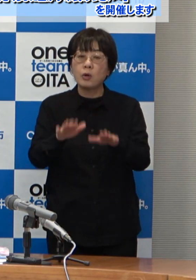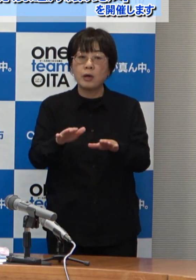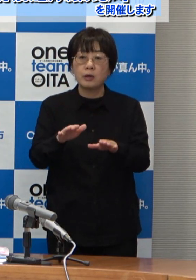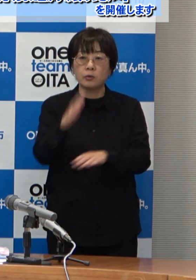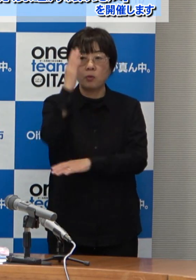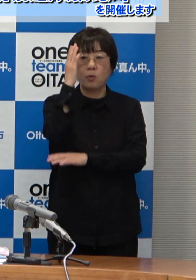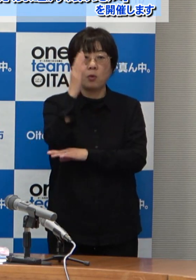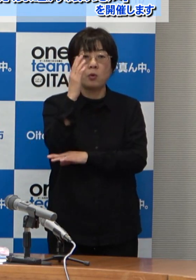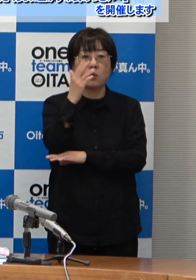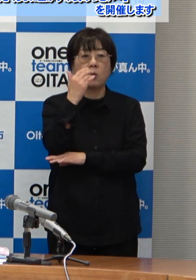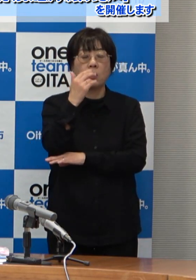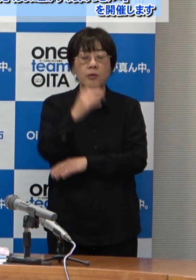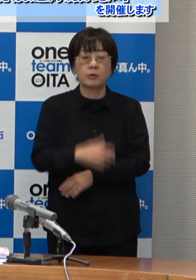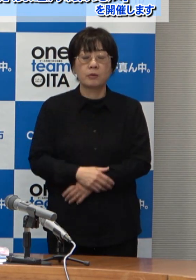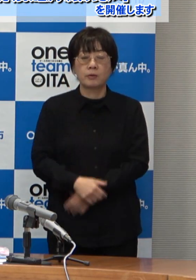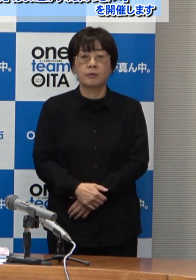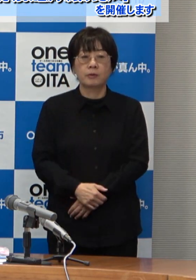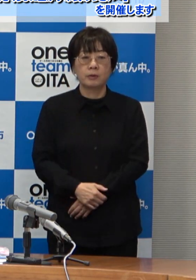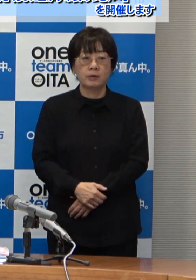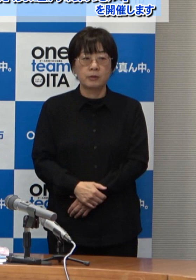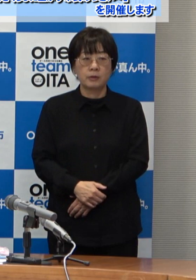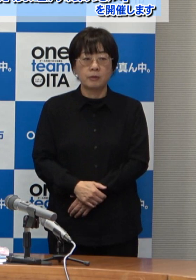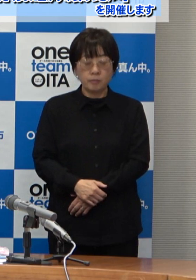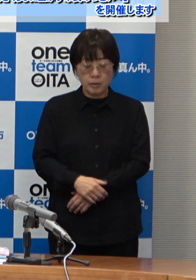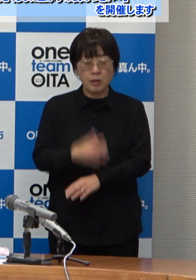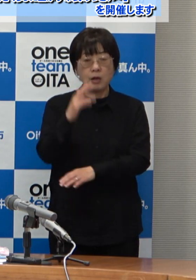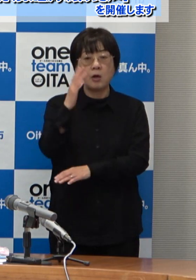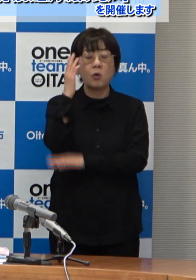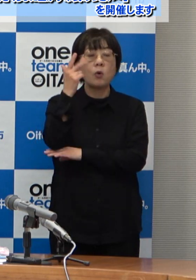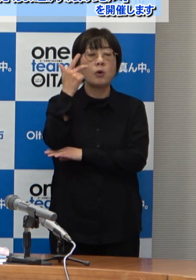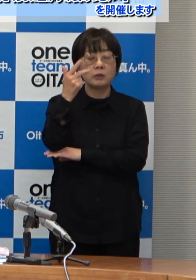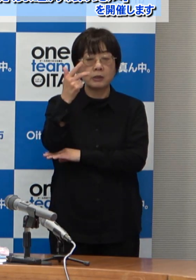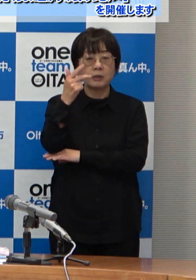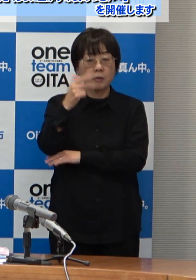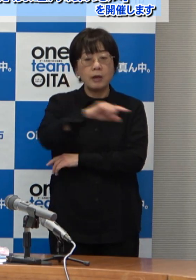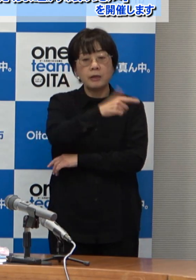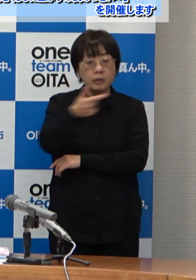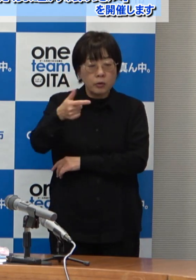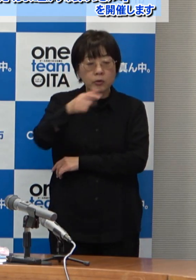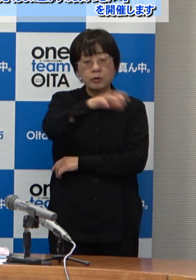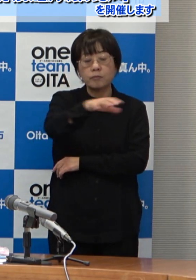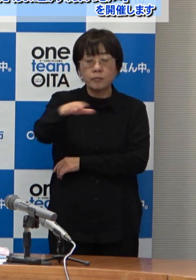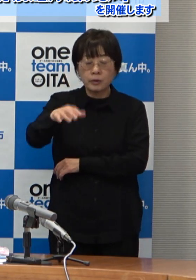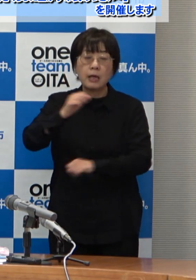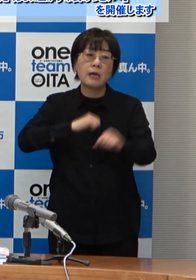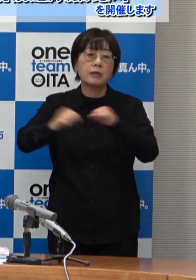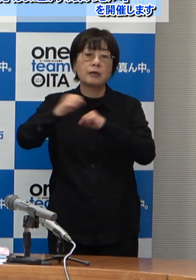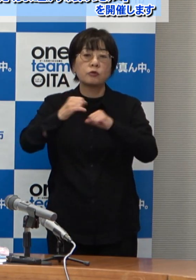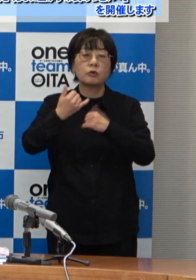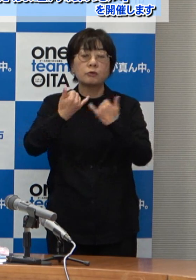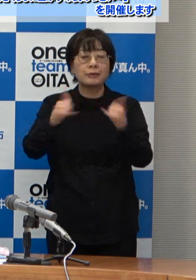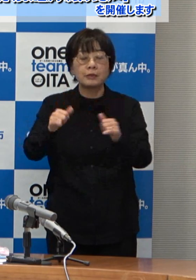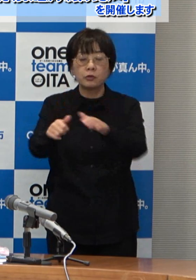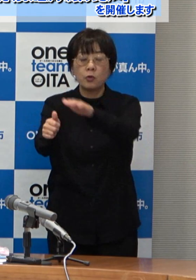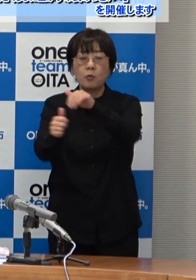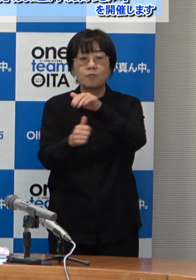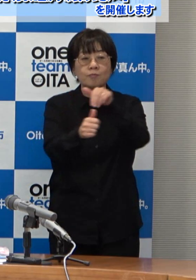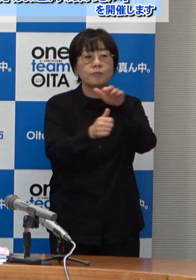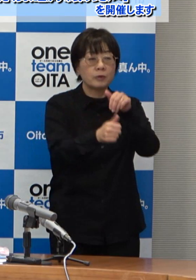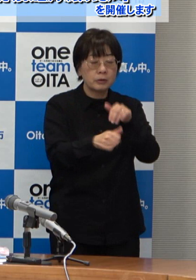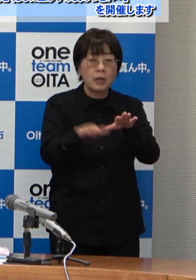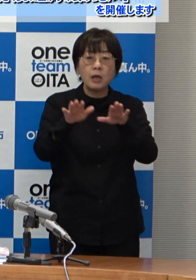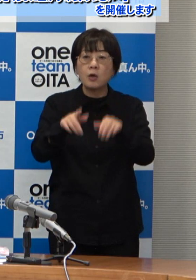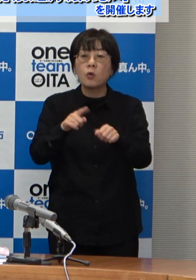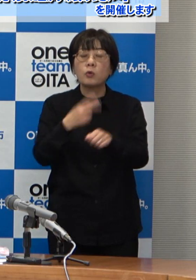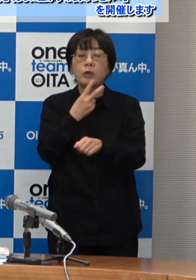あ全体的にですね各分野で活躍する著名な方を招いておりまして今年度はえプロ